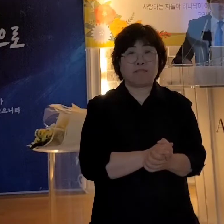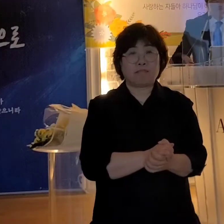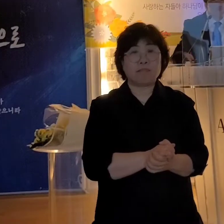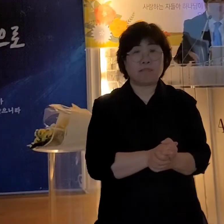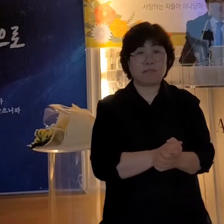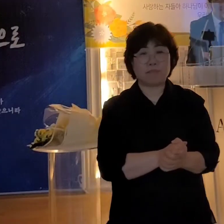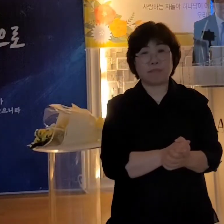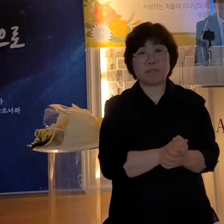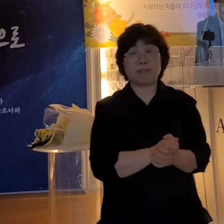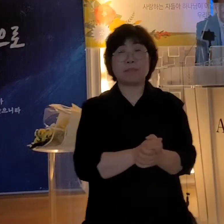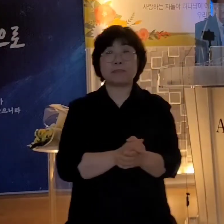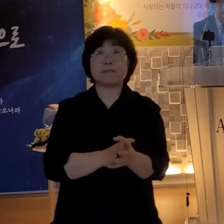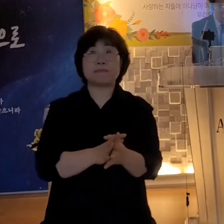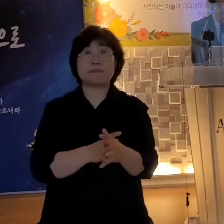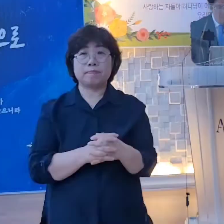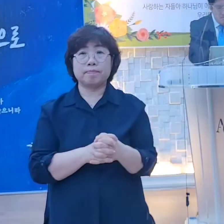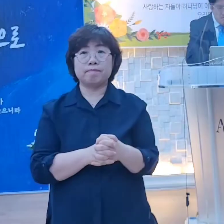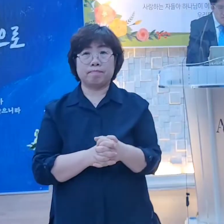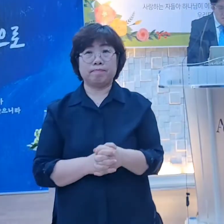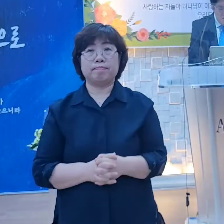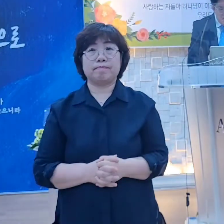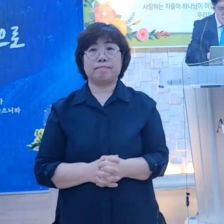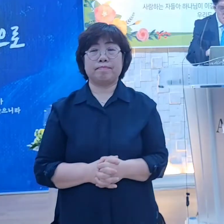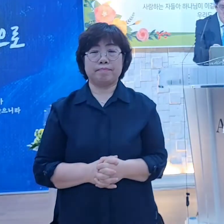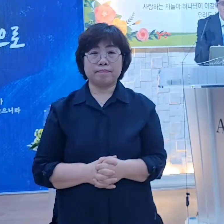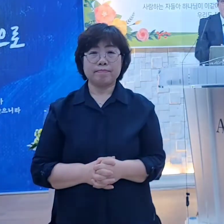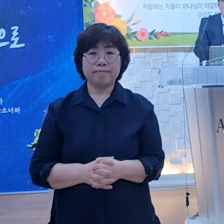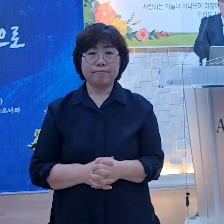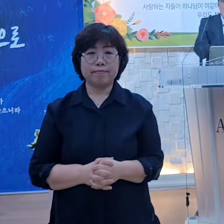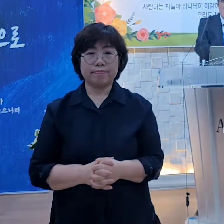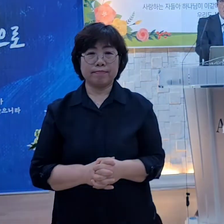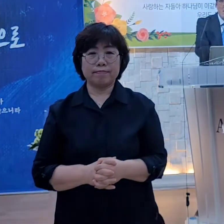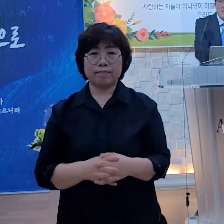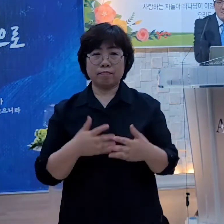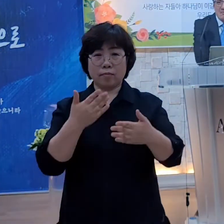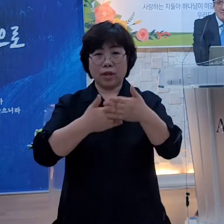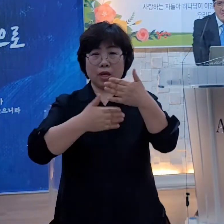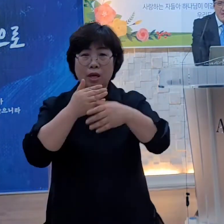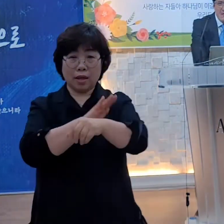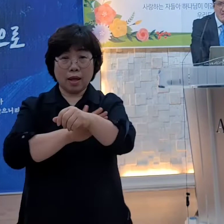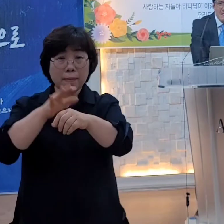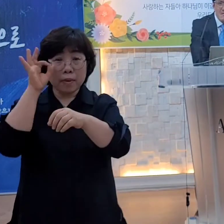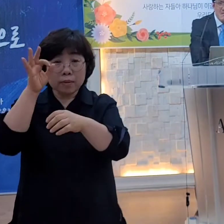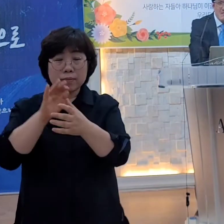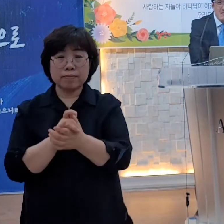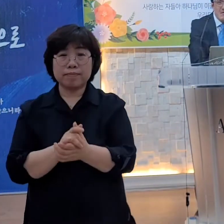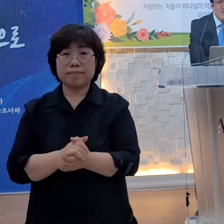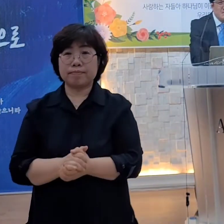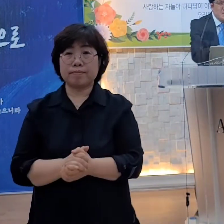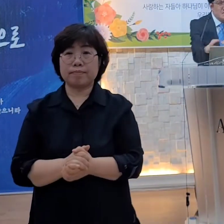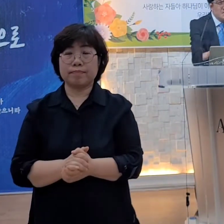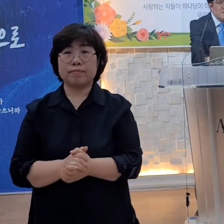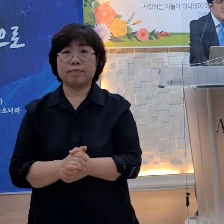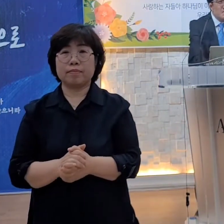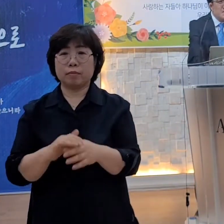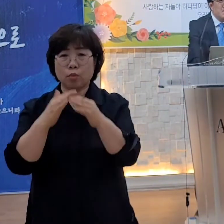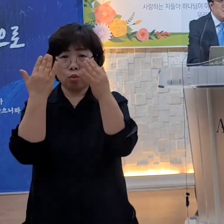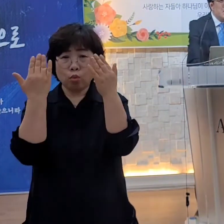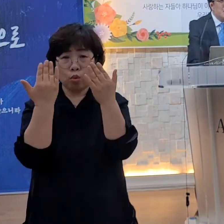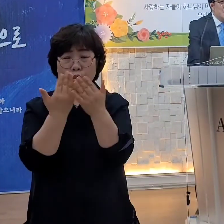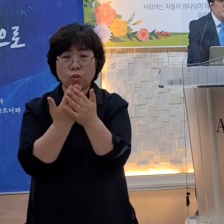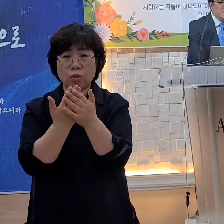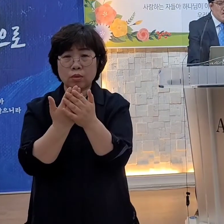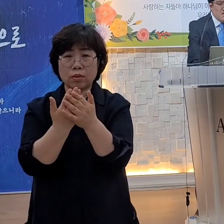예, 불 켜주시고 그대로 놔주시고요. 예, 영화 잘 보셨습니까? 예, 이해 전체적인 것을